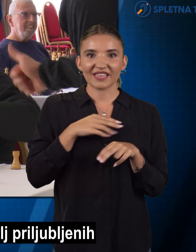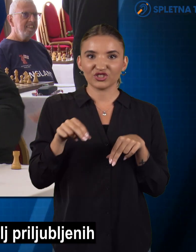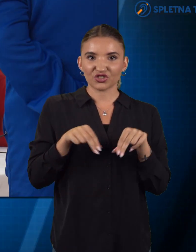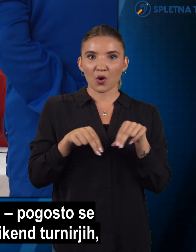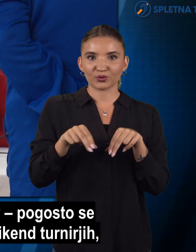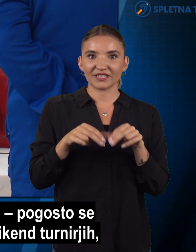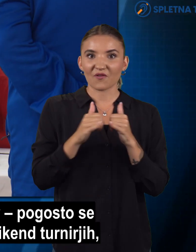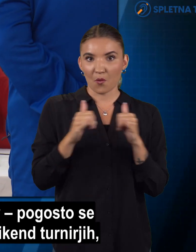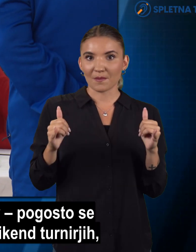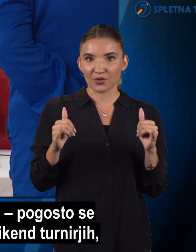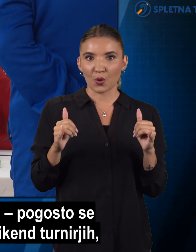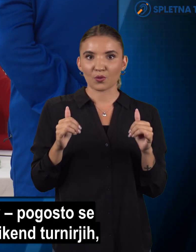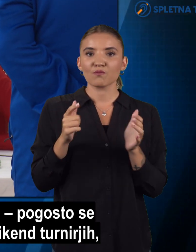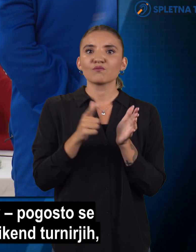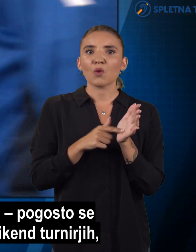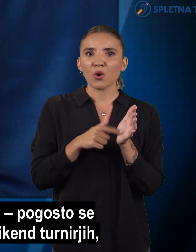šahovskih formatov.